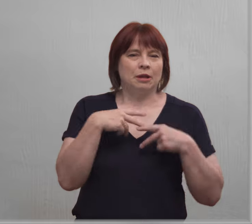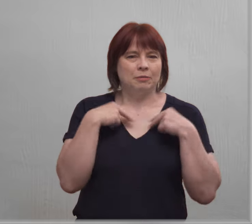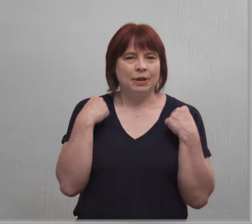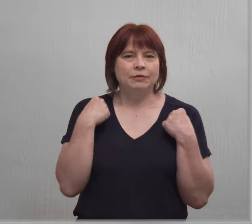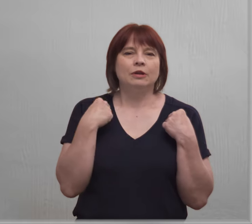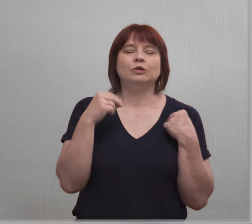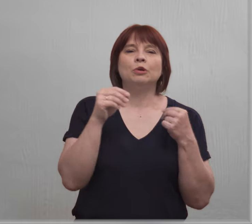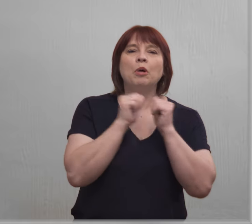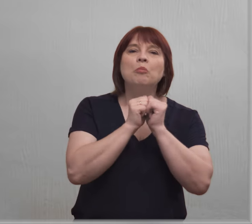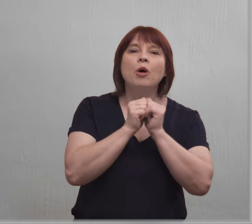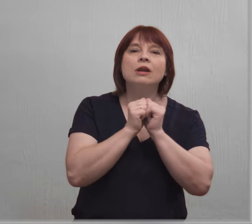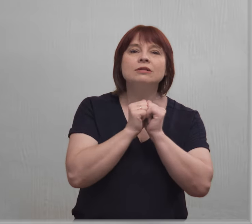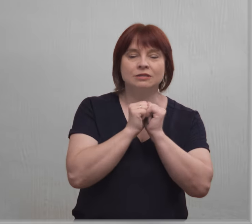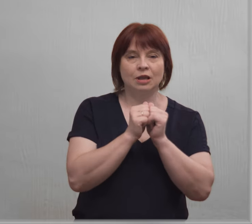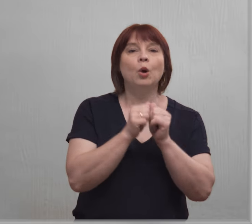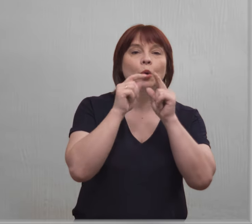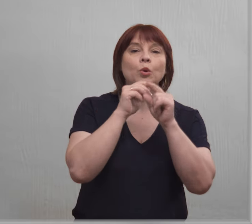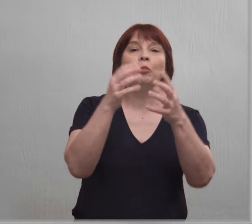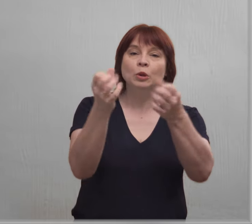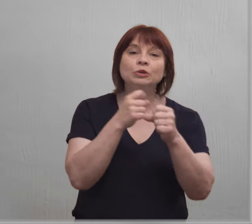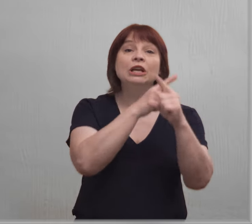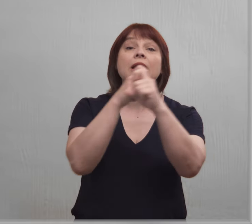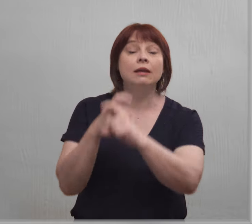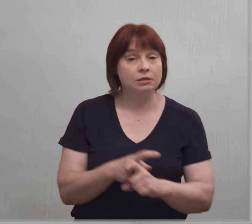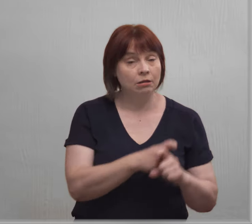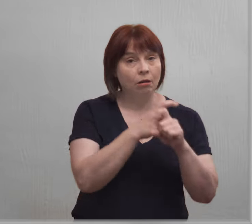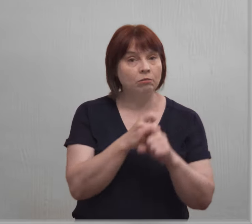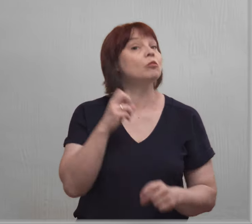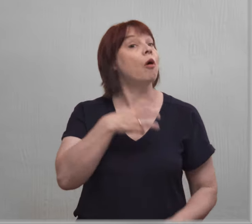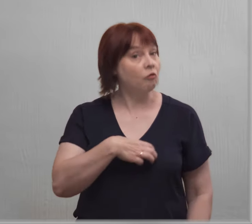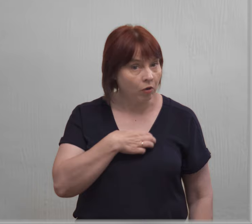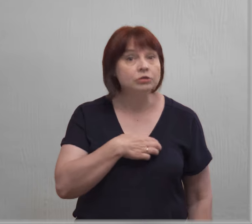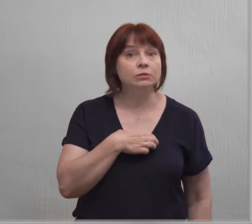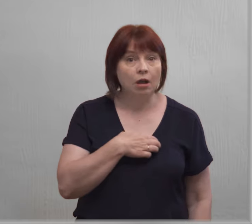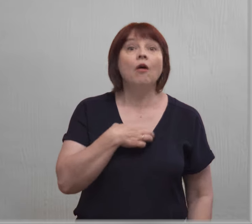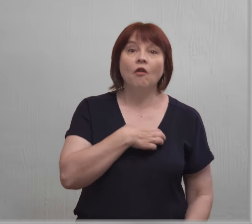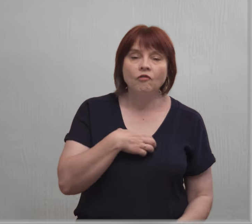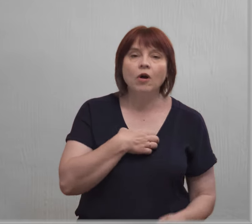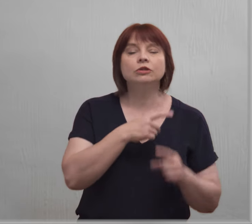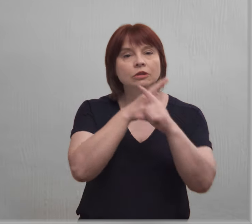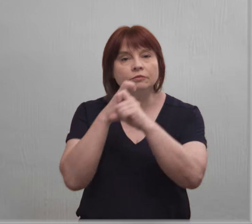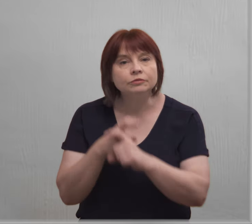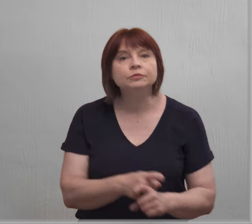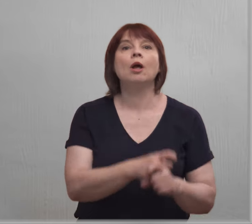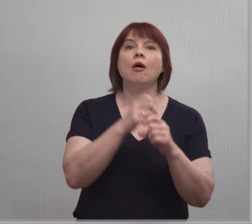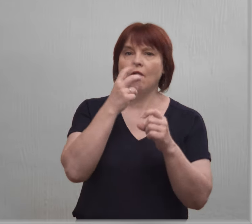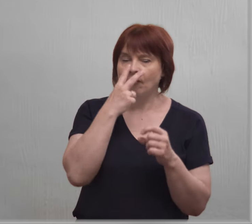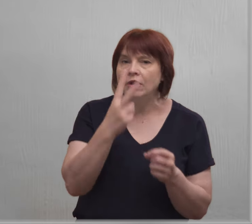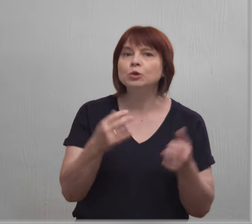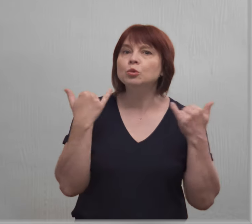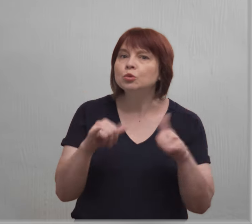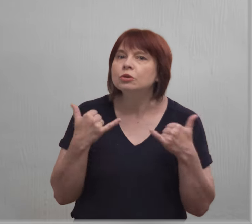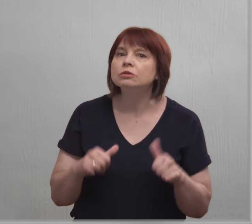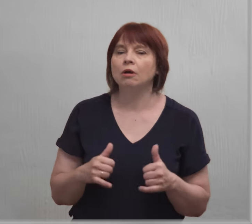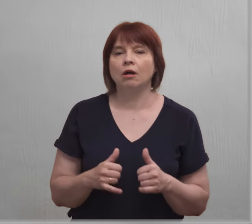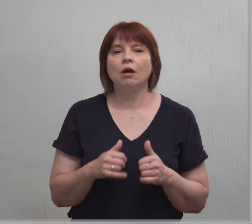за крещение Духом. Как важно креститься Духом, как важно переживать Бога, как важно видеть в своей жизни чудеса, как важно не оставлять эти моменты, потому